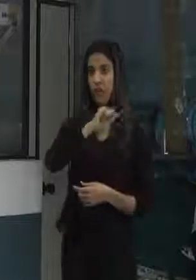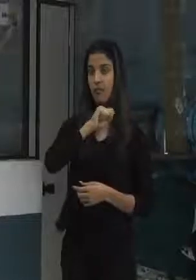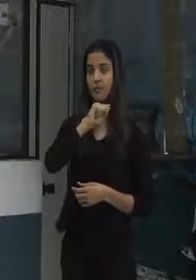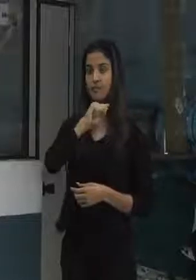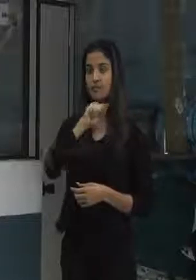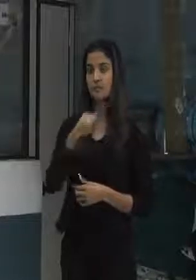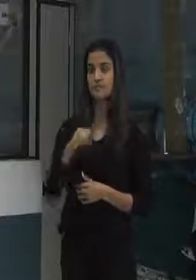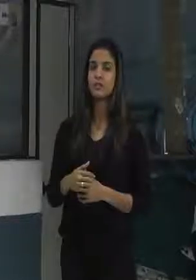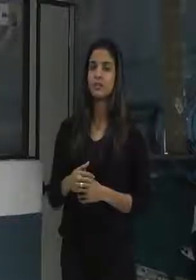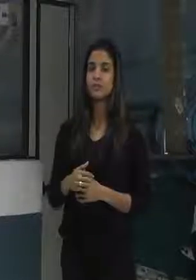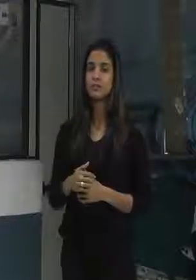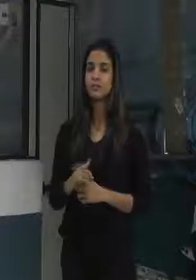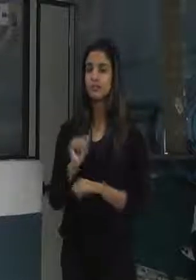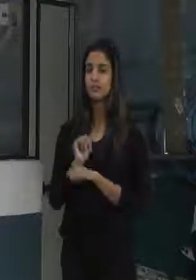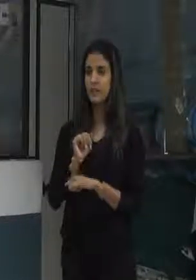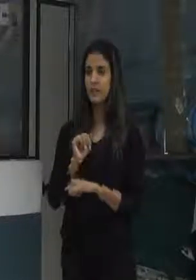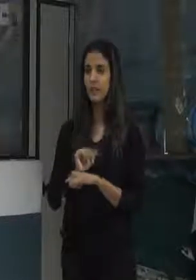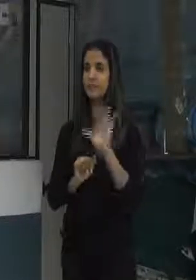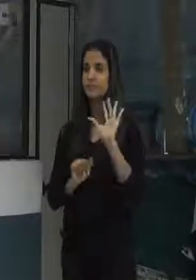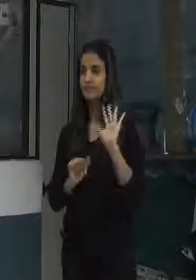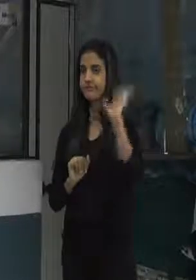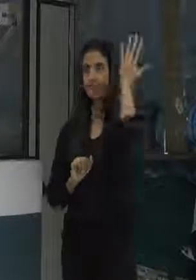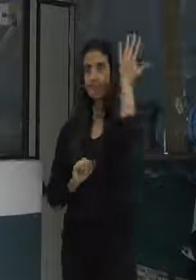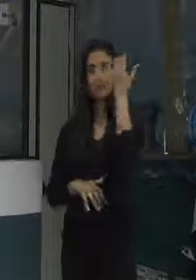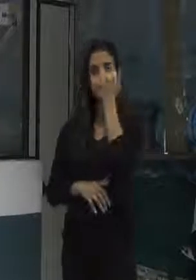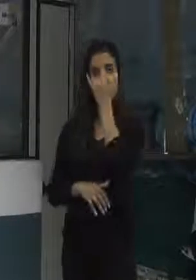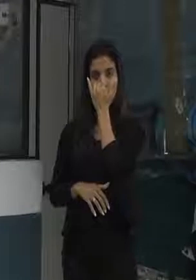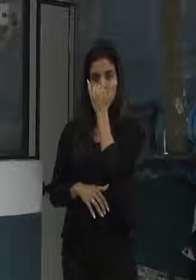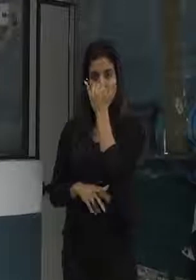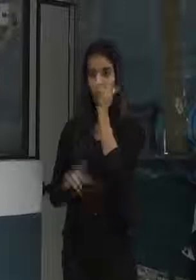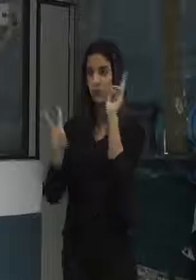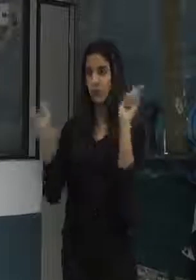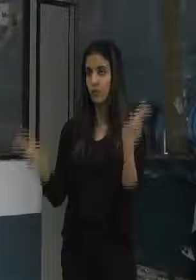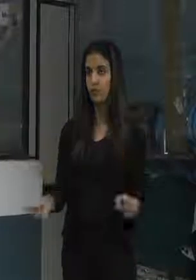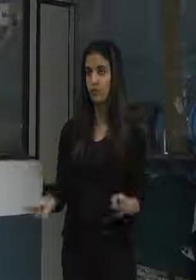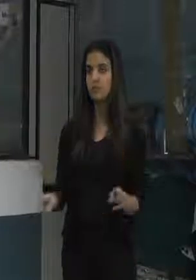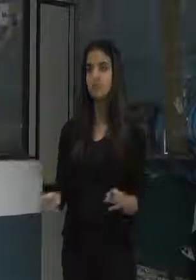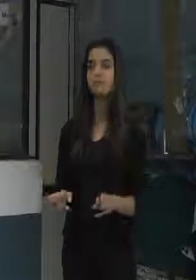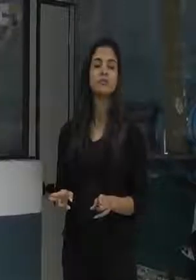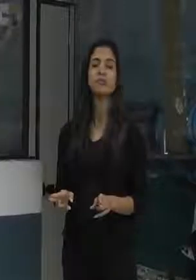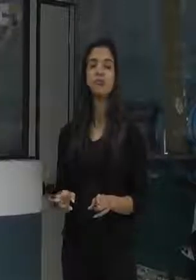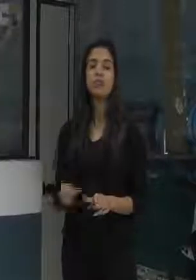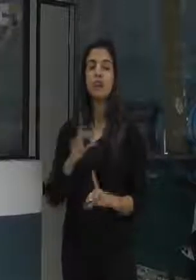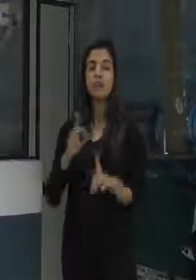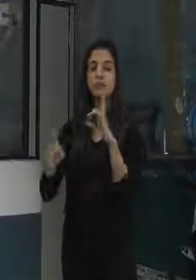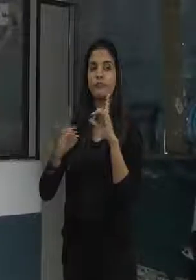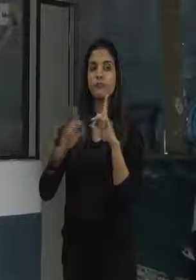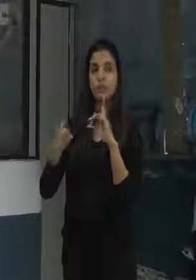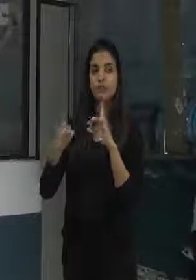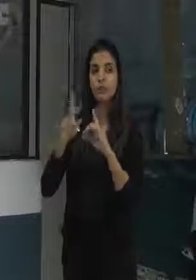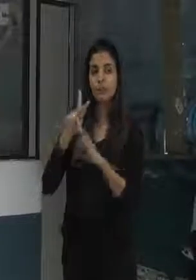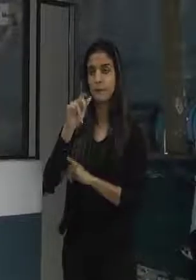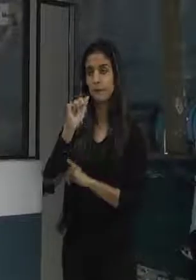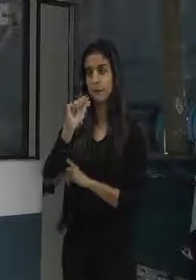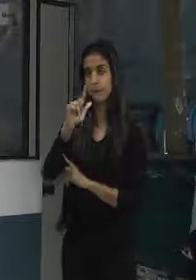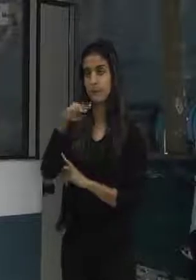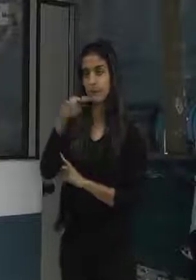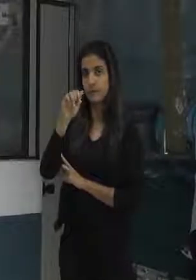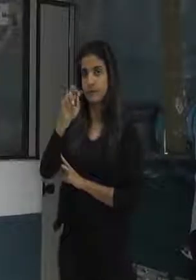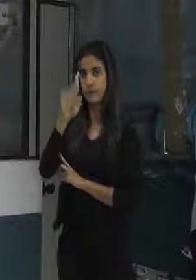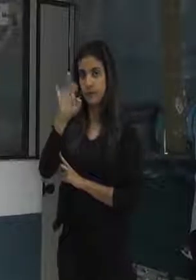rua, logo, logo poderá acontecer a mesma coisa que aconteceu na Avenida Palmares.